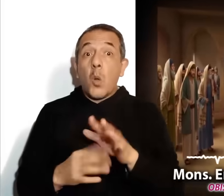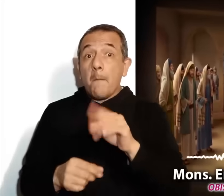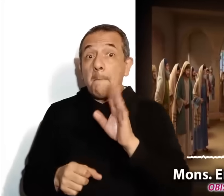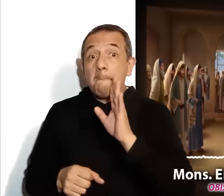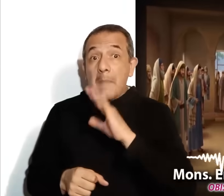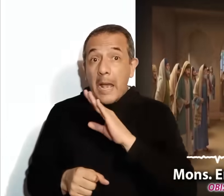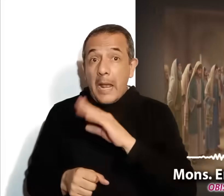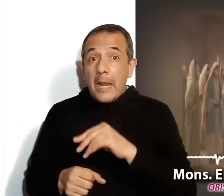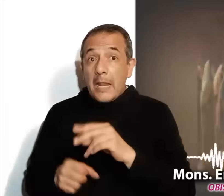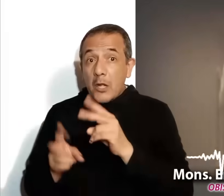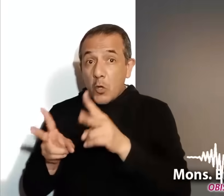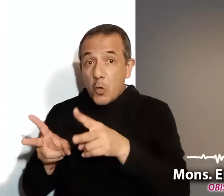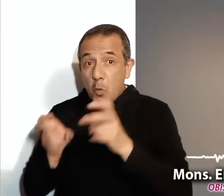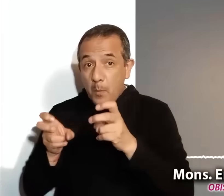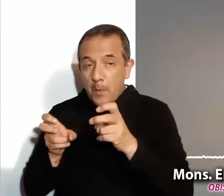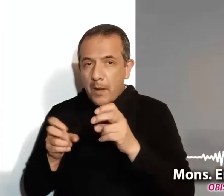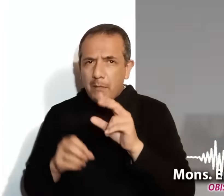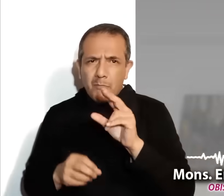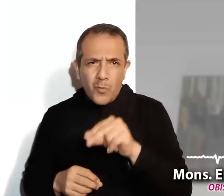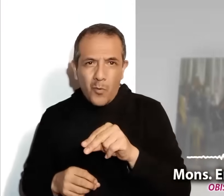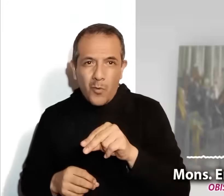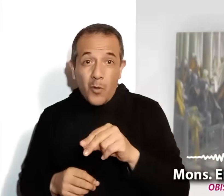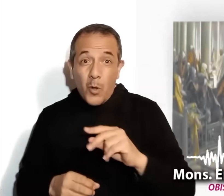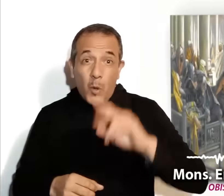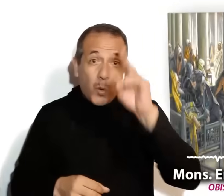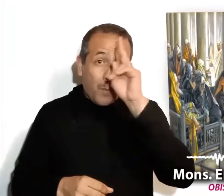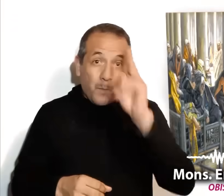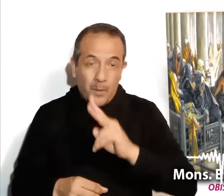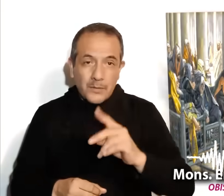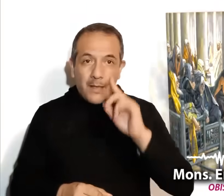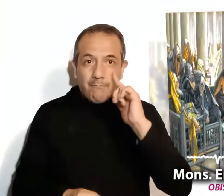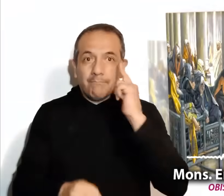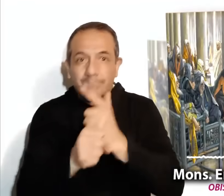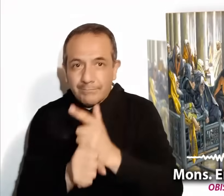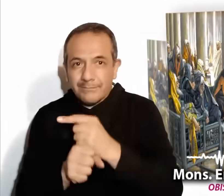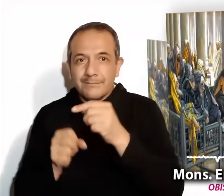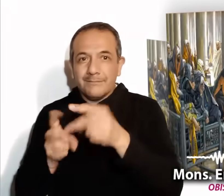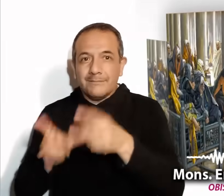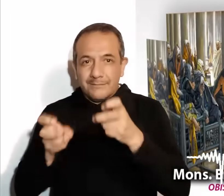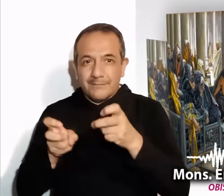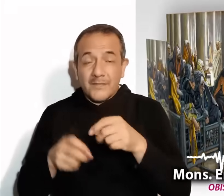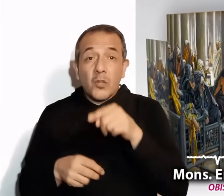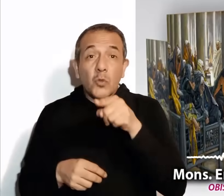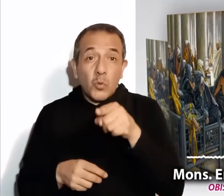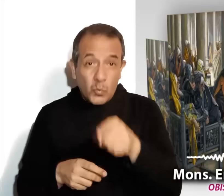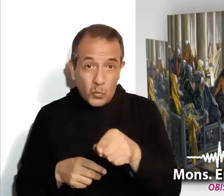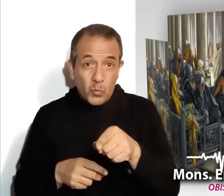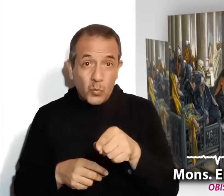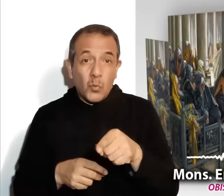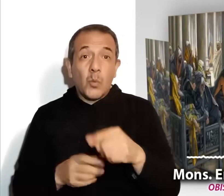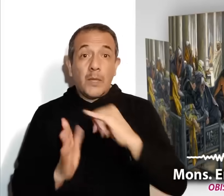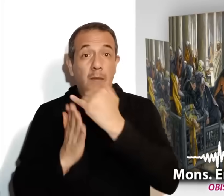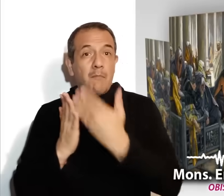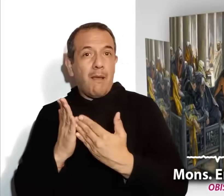malo es que te descubren robando. Es decir, tener buena fama, dar imagen y no lo que hay en